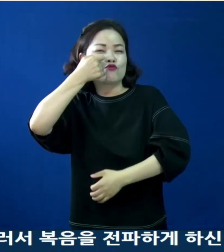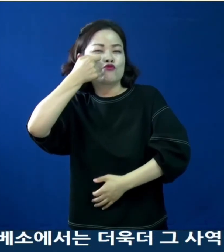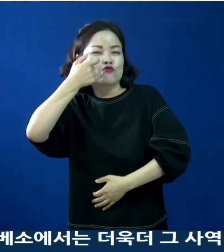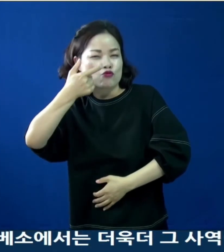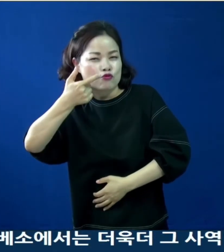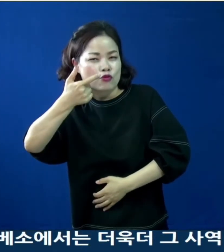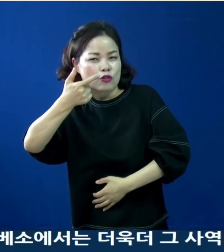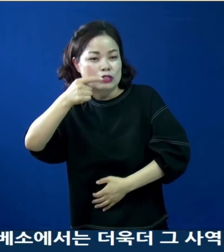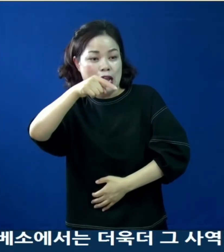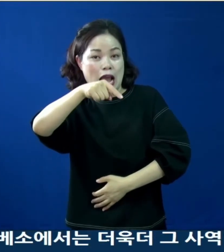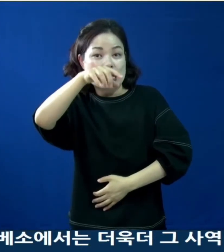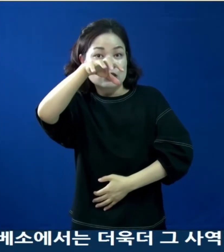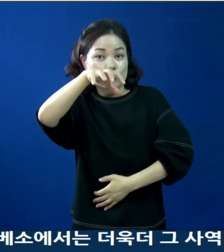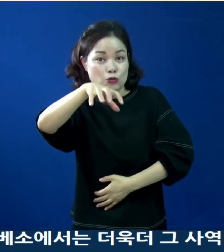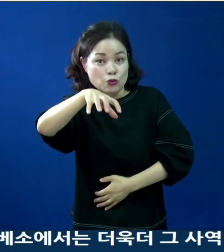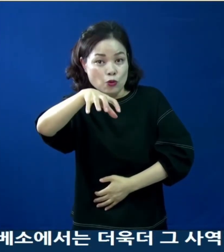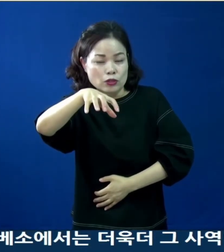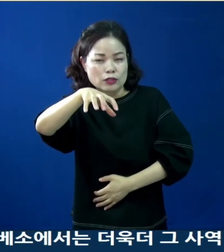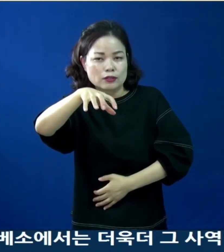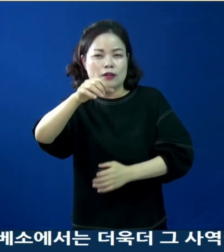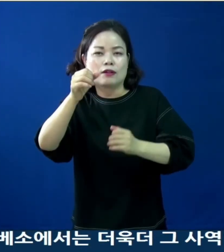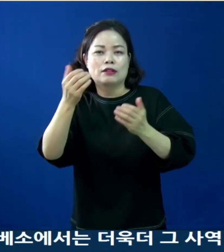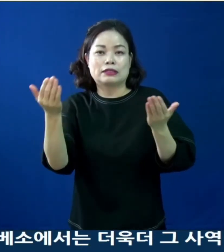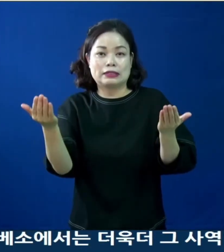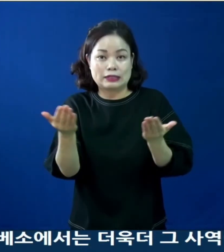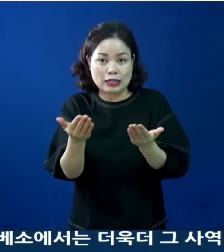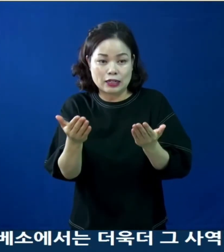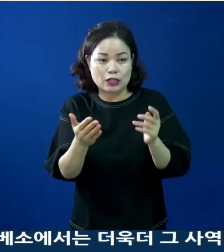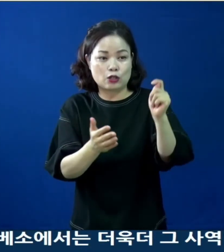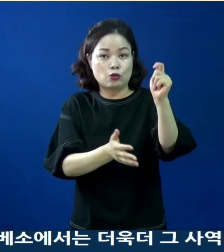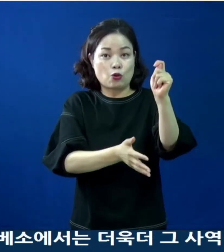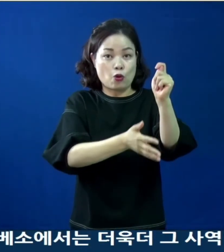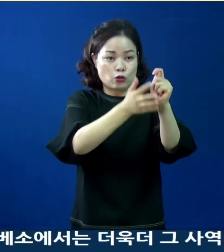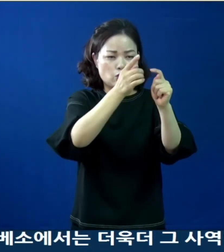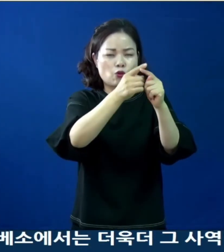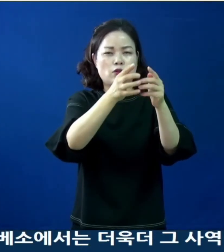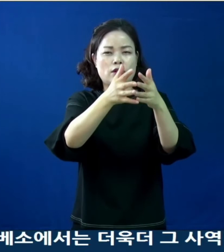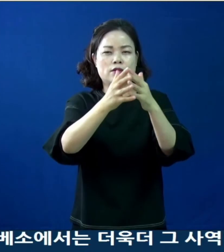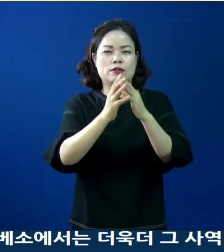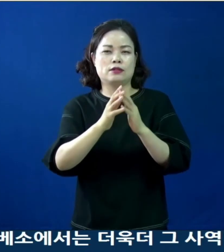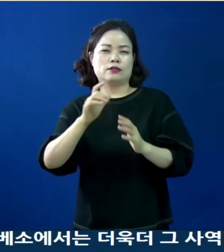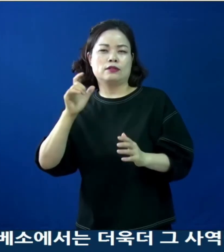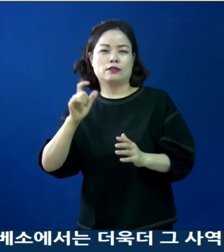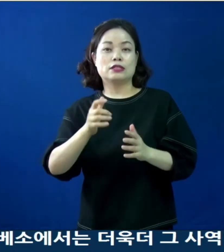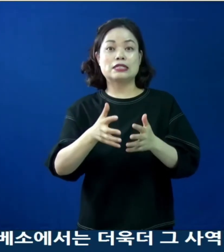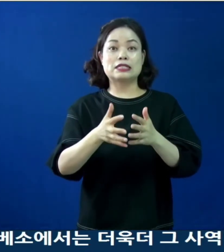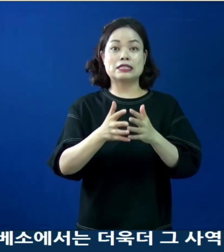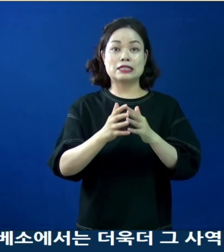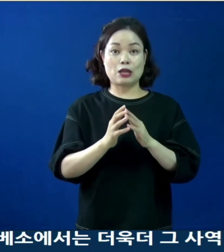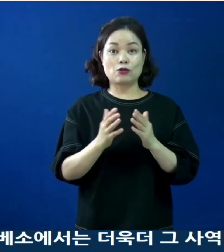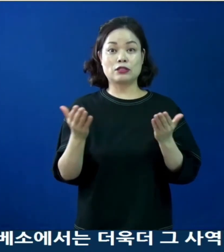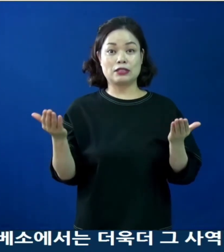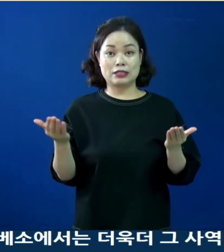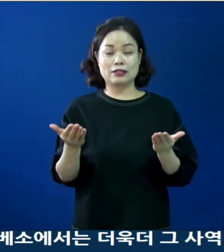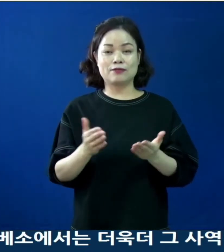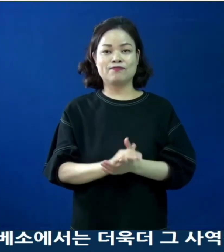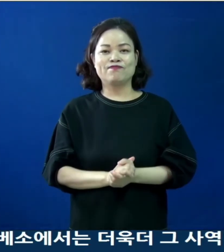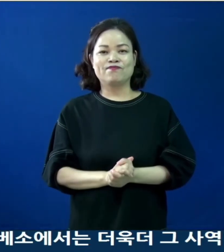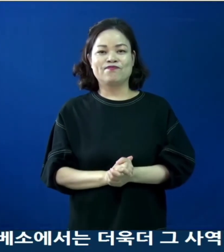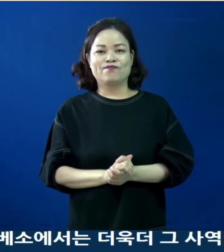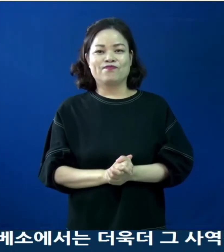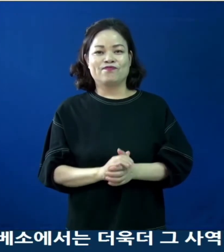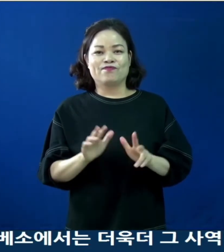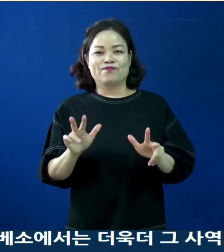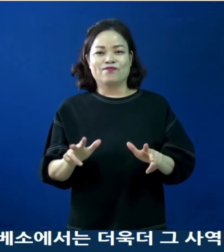6개월을 한 곳에 머물러서 사역하는 고린도 교회가 더 든든하게 세워지는 일이 일어난 겁니다. 자,